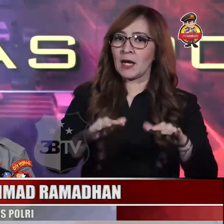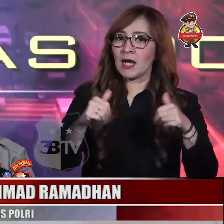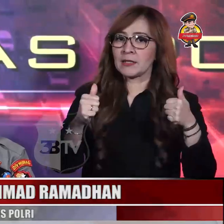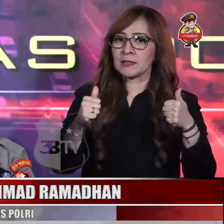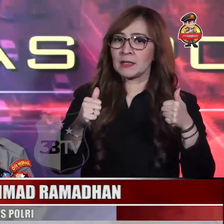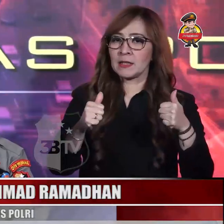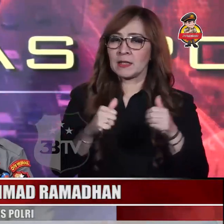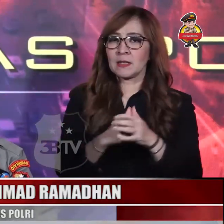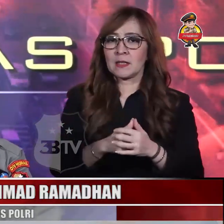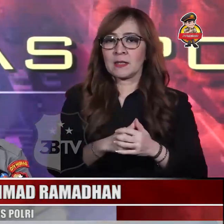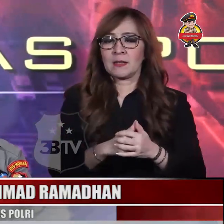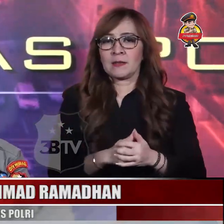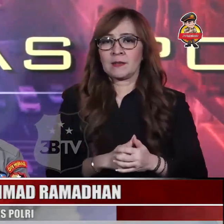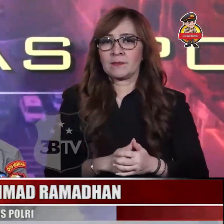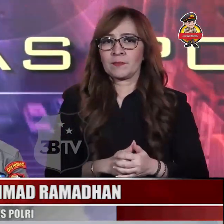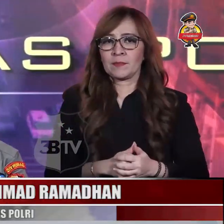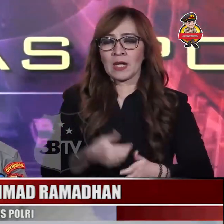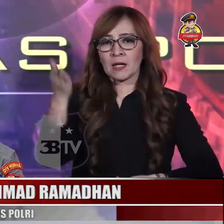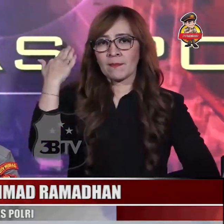kemarin. ANEP